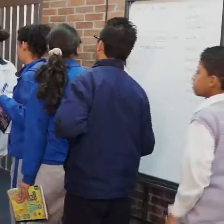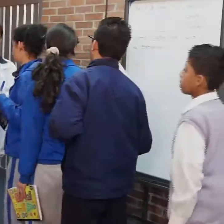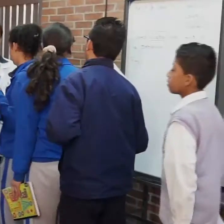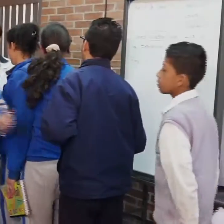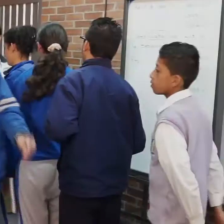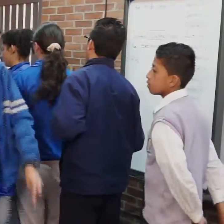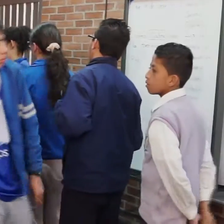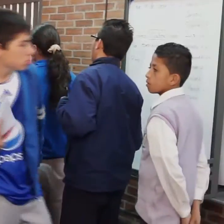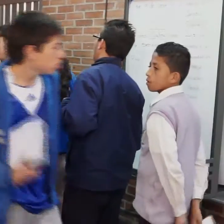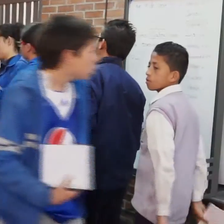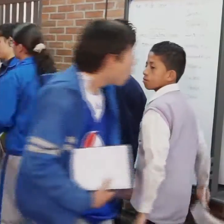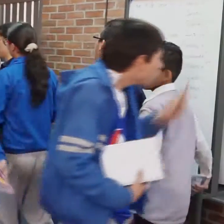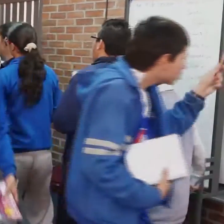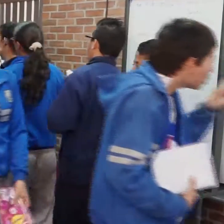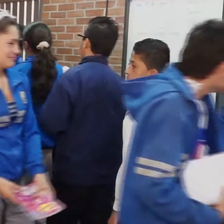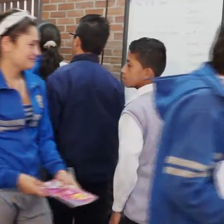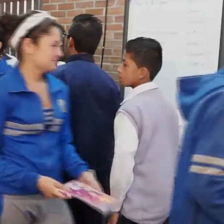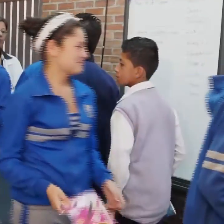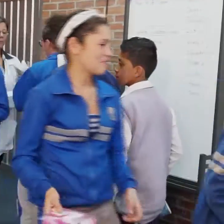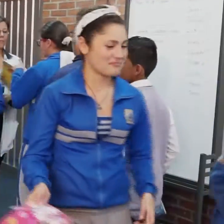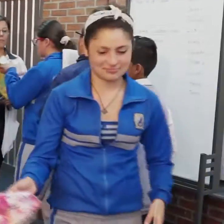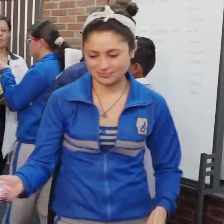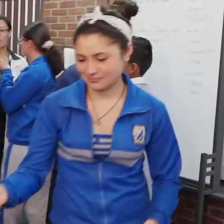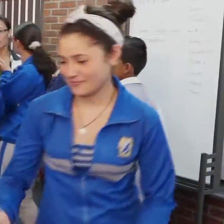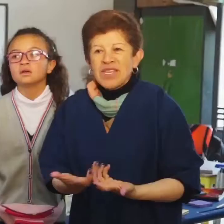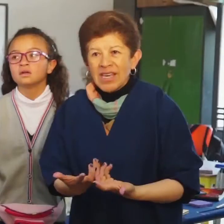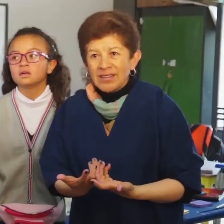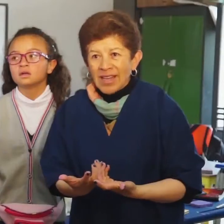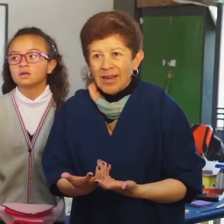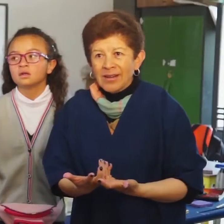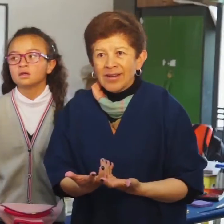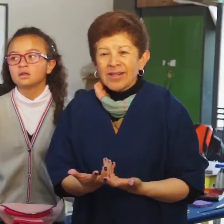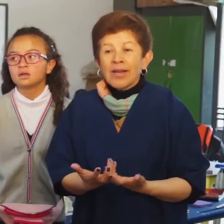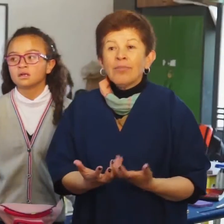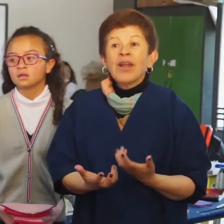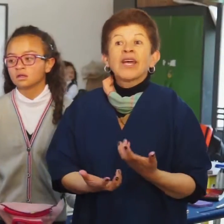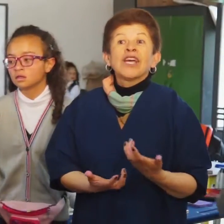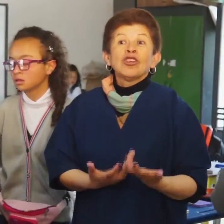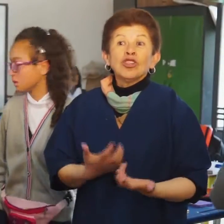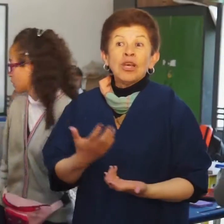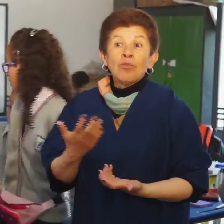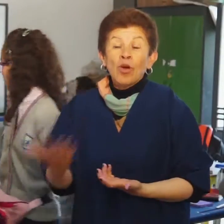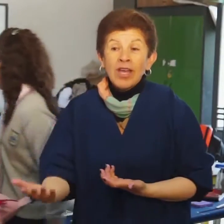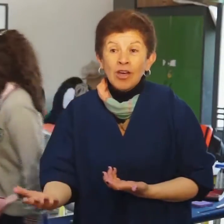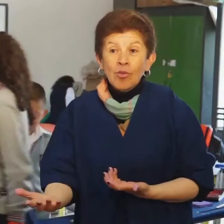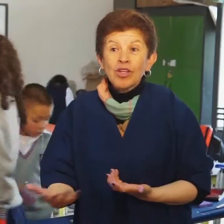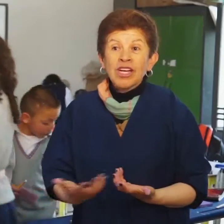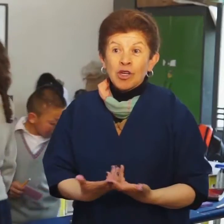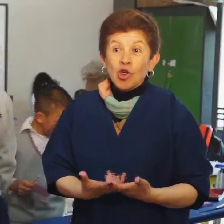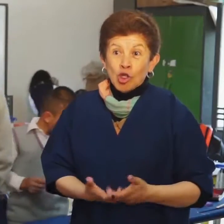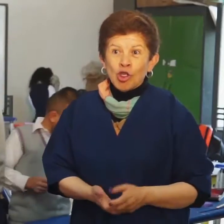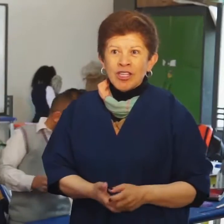que nosotros pretendemos es darles una herramienta para que ellos se puedan comunicar con los